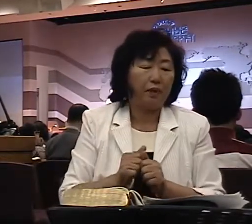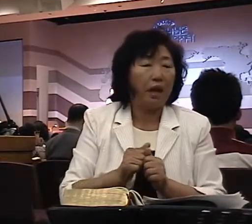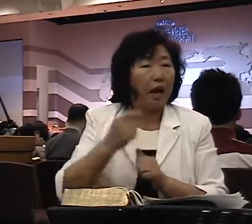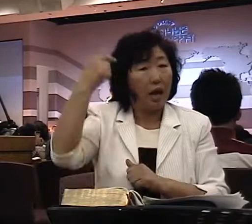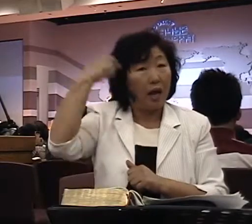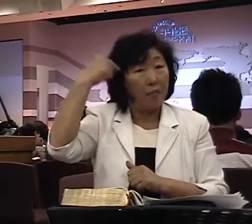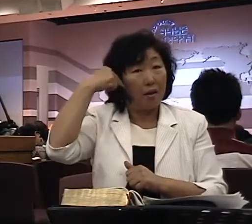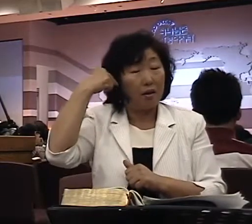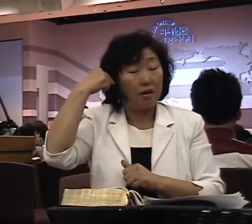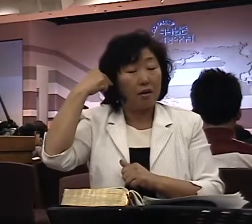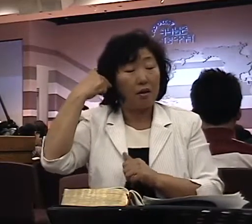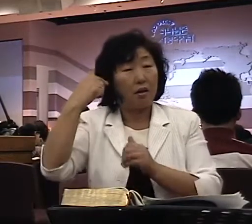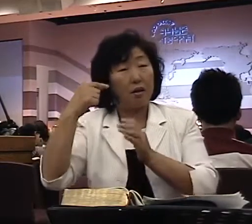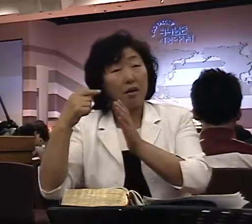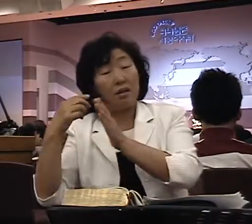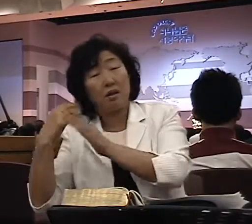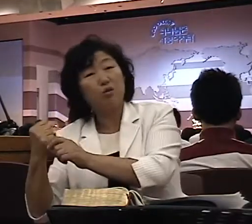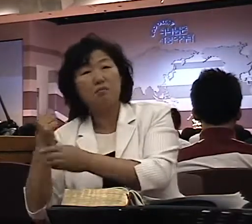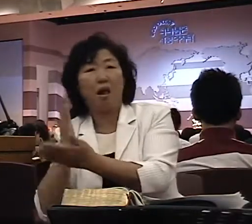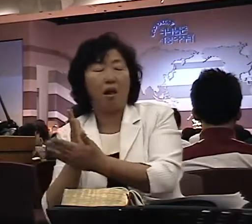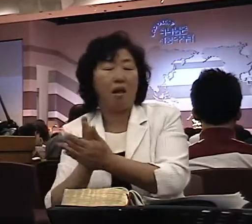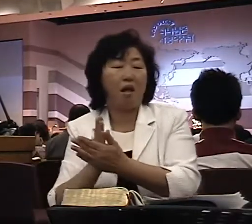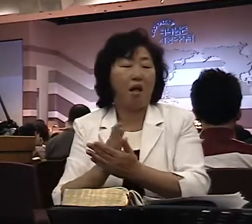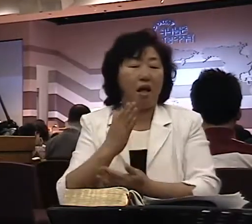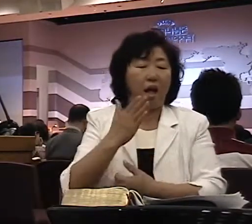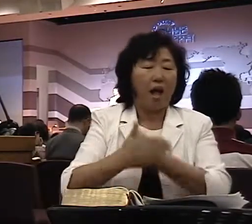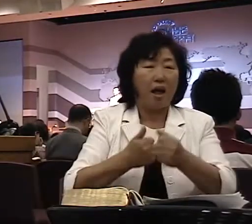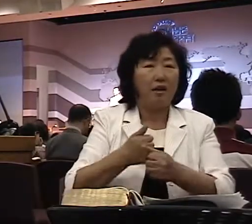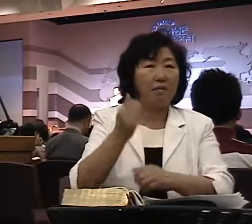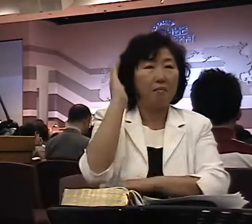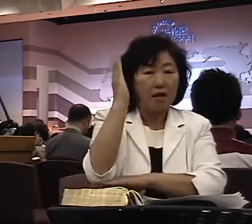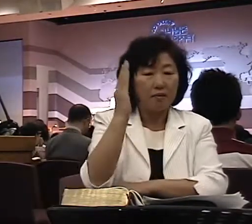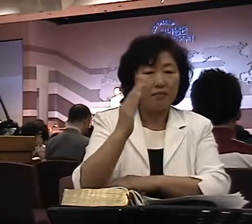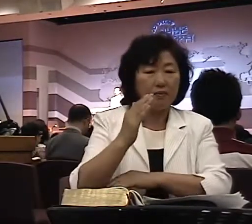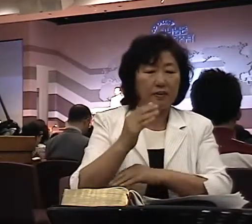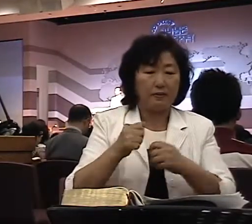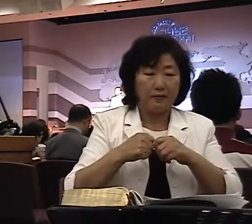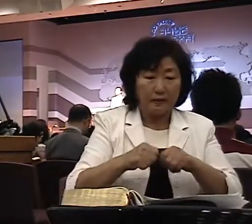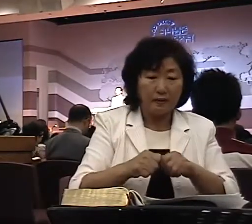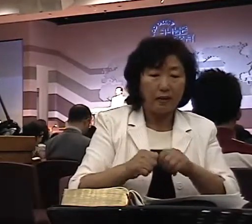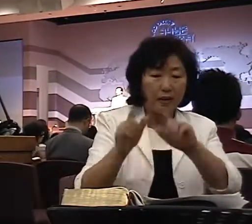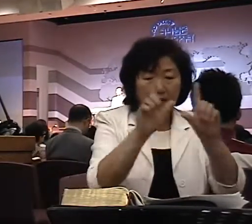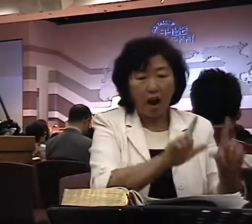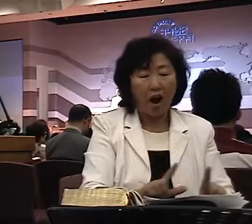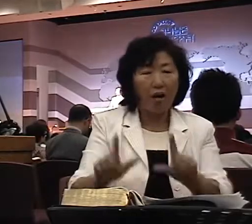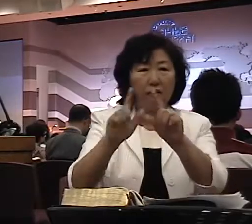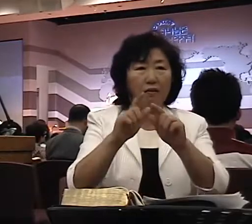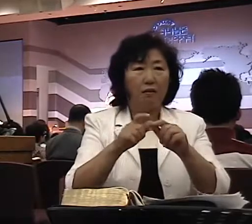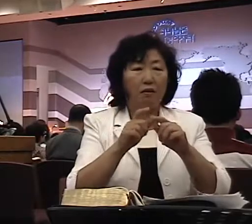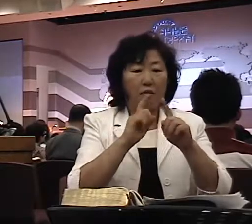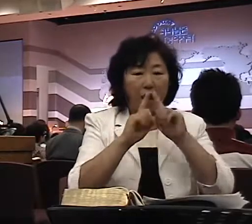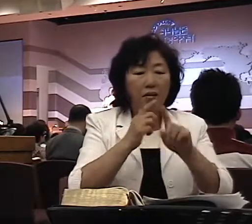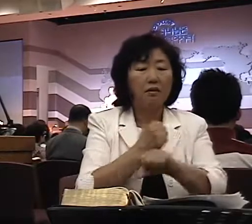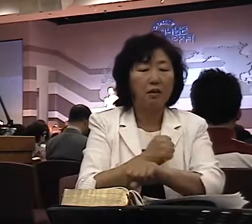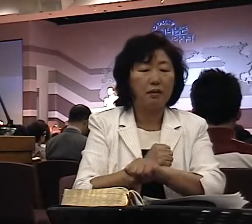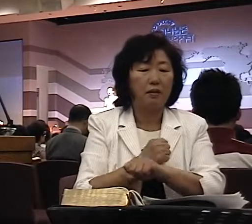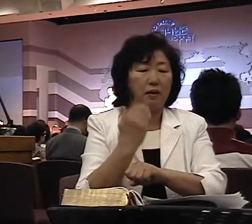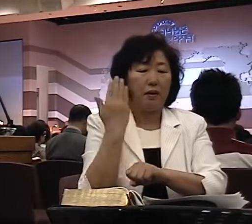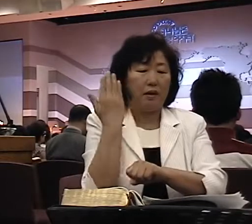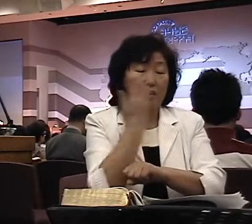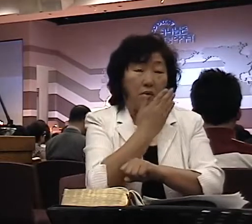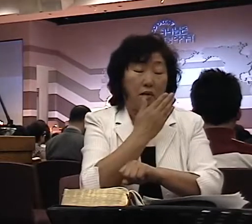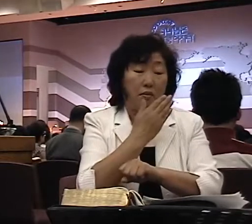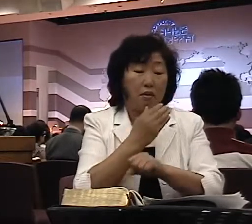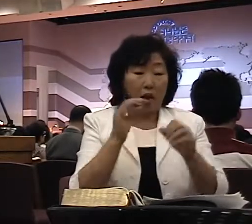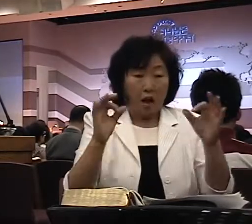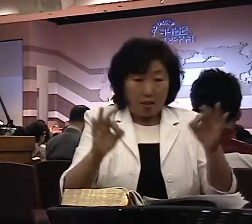감정에 치우치지 말고 하나님의 말씀 위에 철저하게 서라고 말씀하시는 것입니다. 순결을 지키다가 당장 보여지는